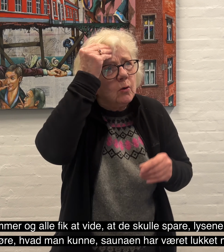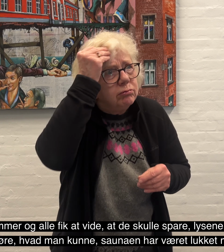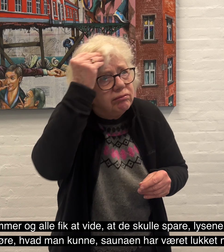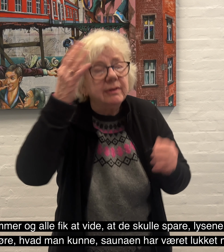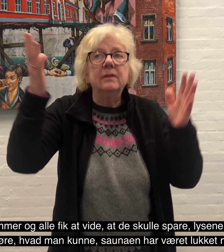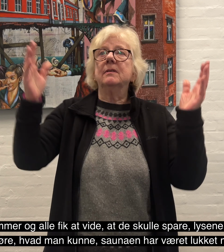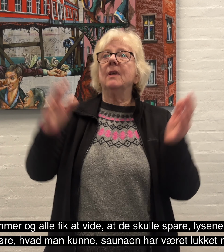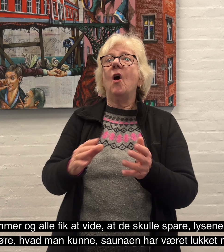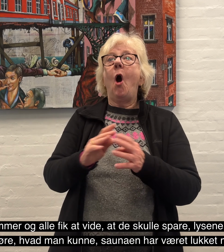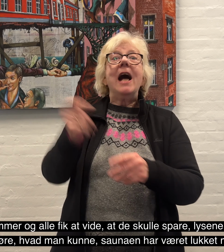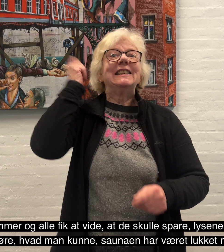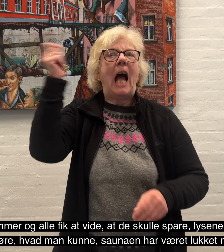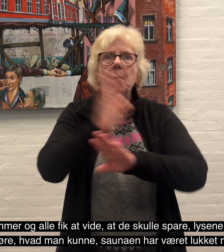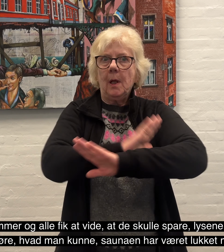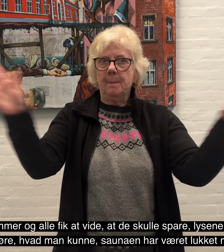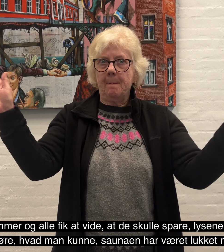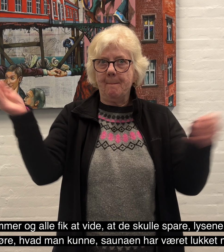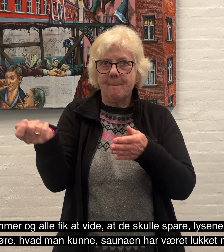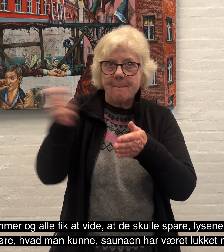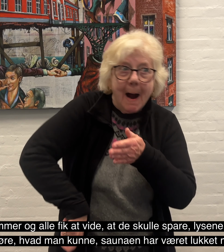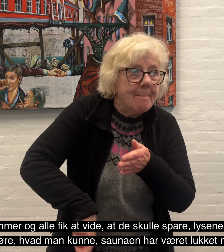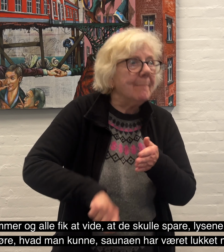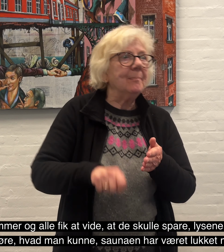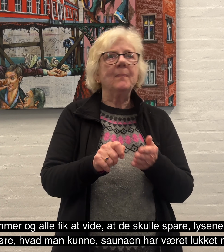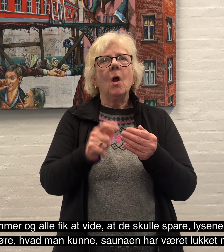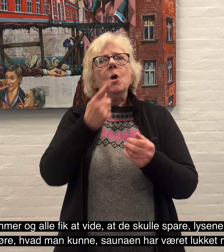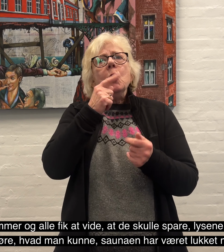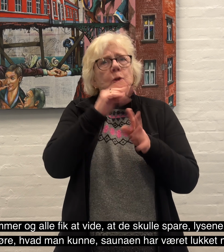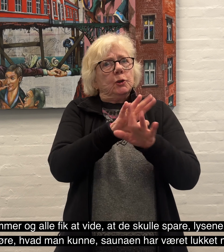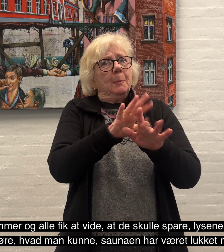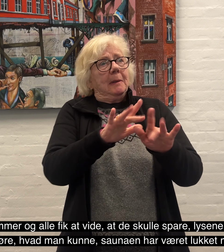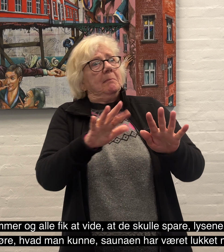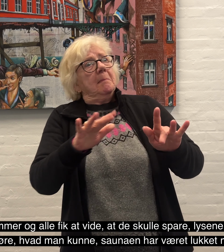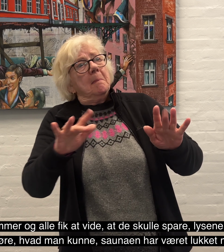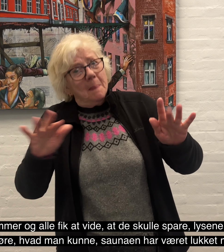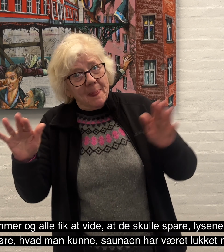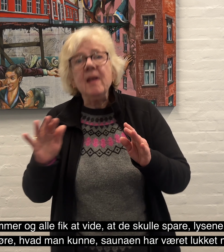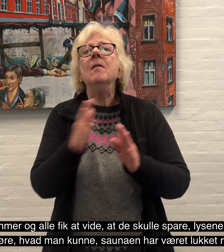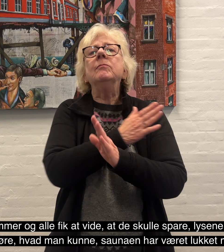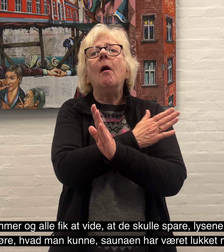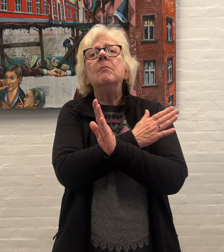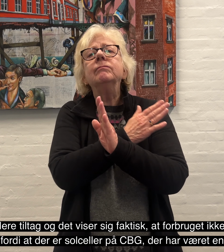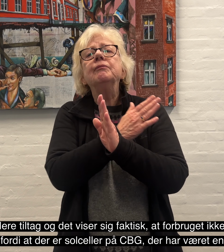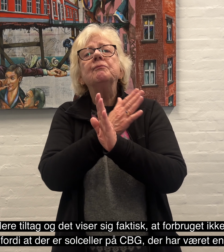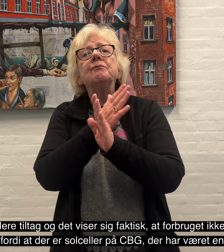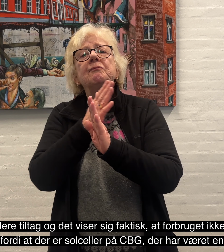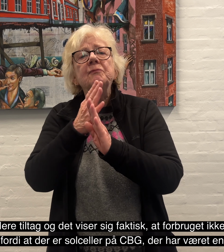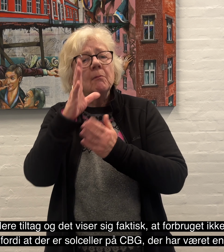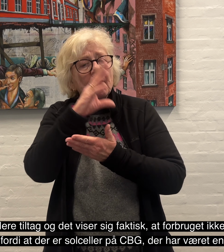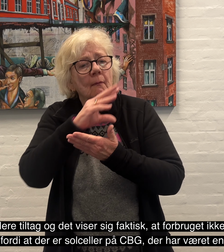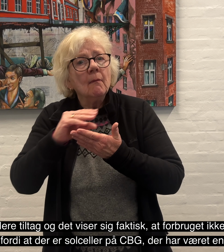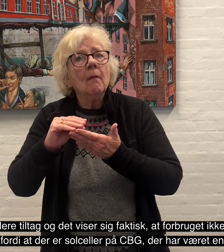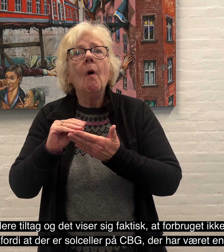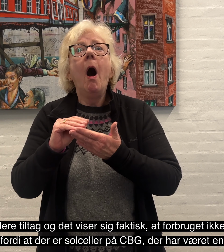og lysene skulle slukkes. Man skulle huske at gøre, hvad man kunne. Saunaen har været lukket ned på stedet. Der er blevet gjort flere tiltag, og